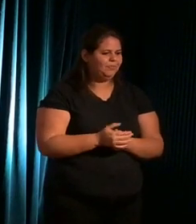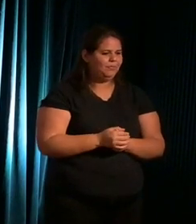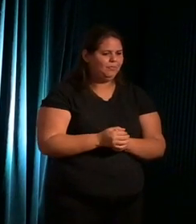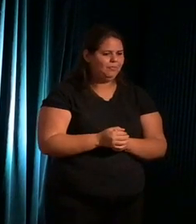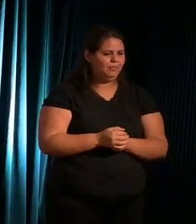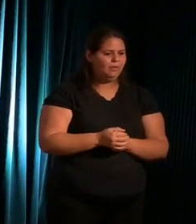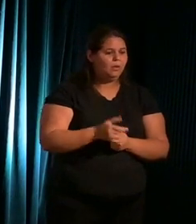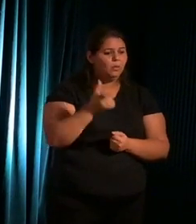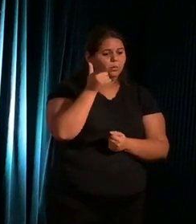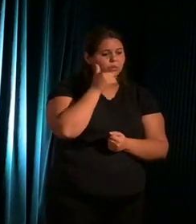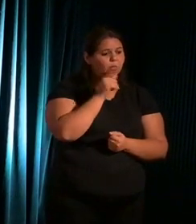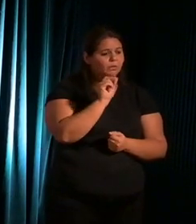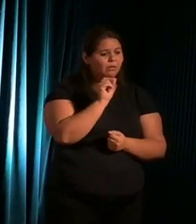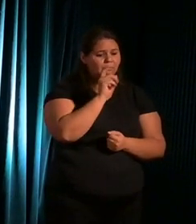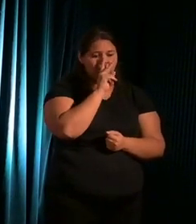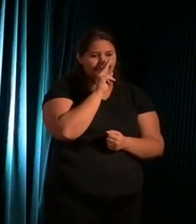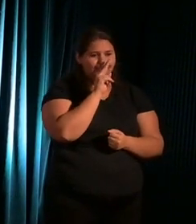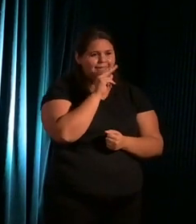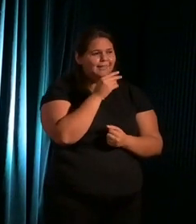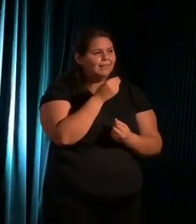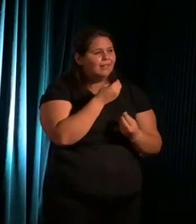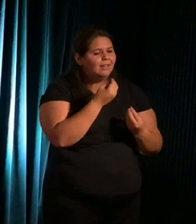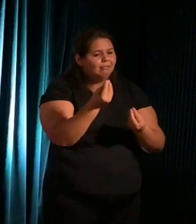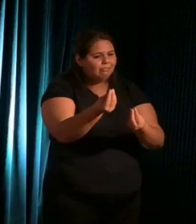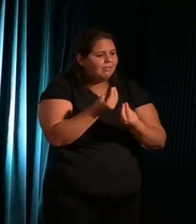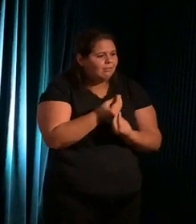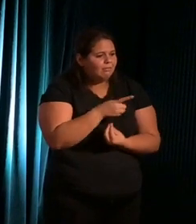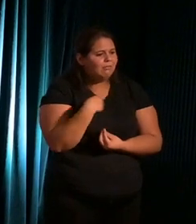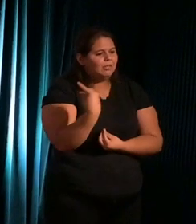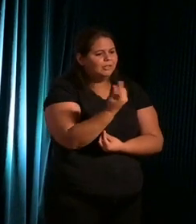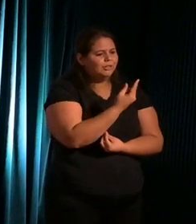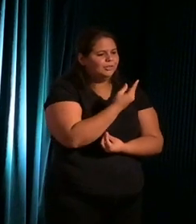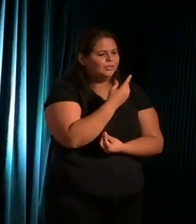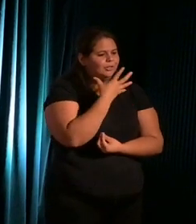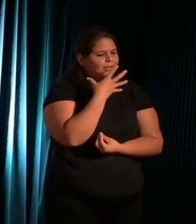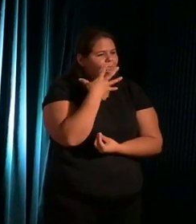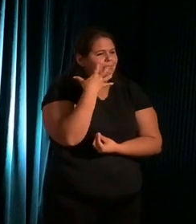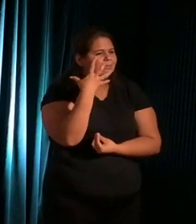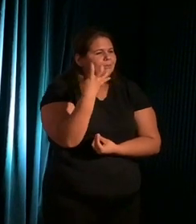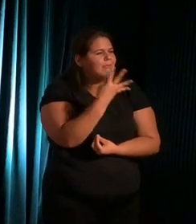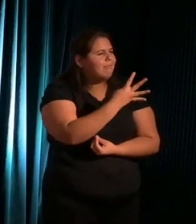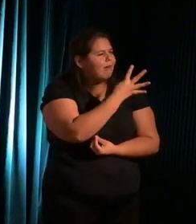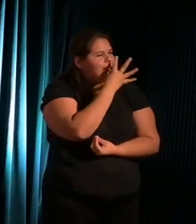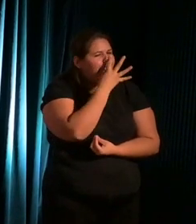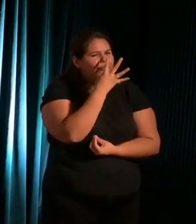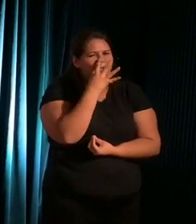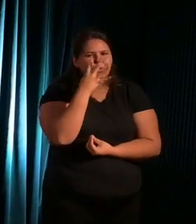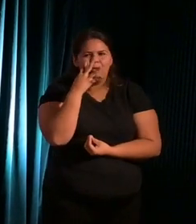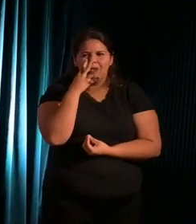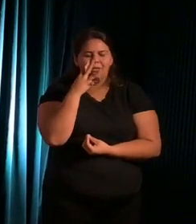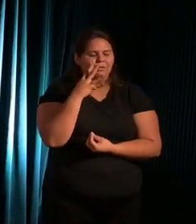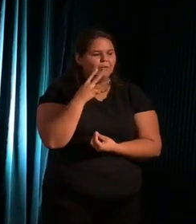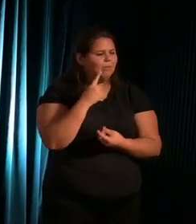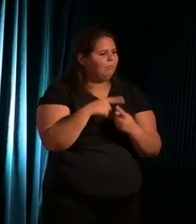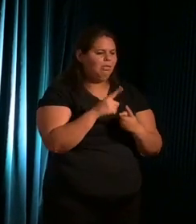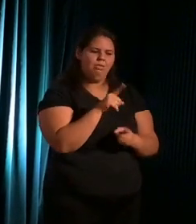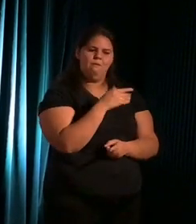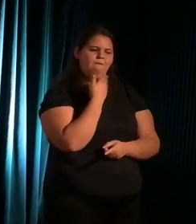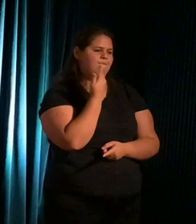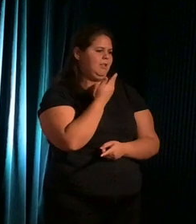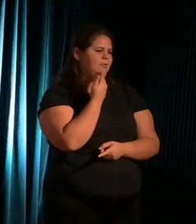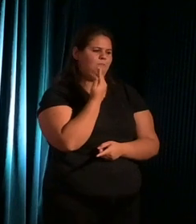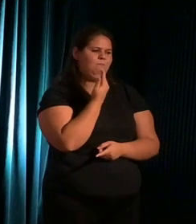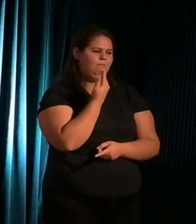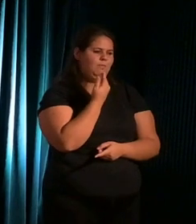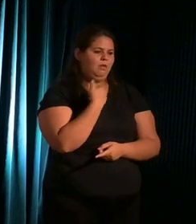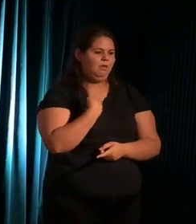e construíram todo esse encantamento que está aí, entendeu? Porque não é brincadeira. Eu já vi essa